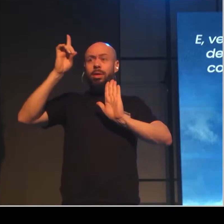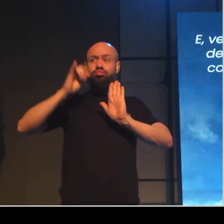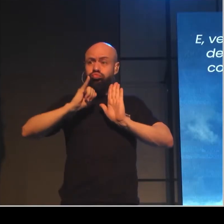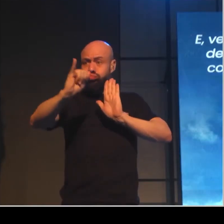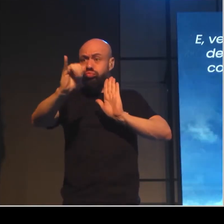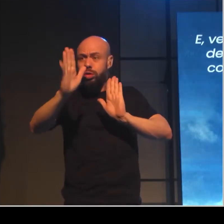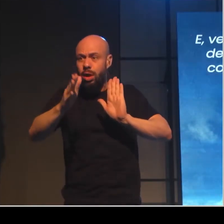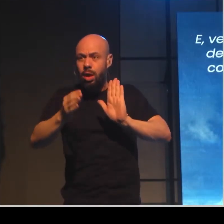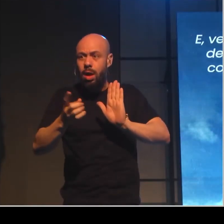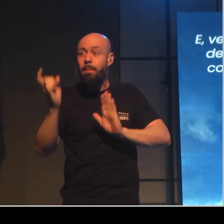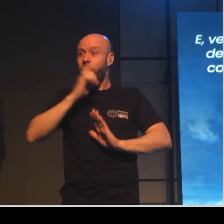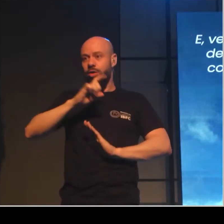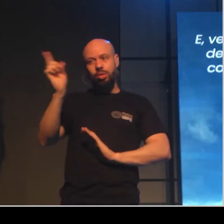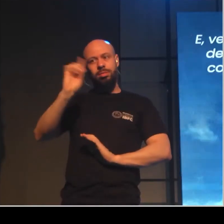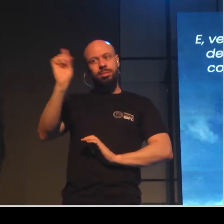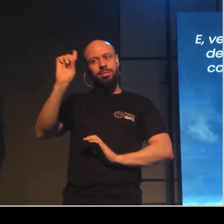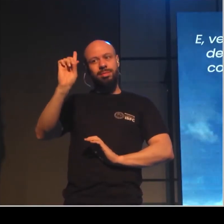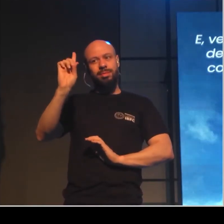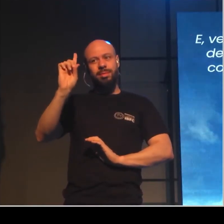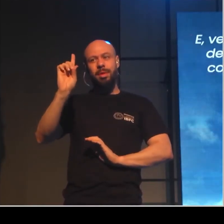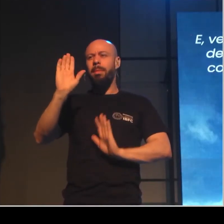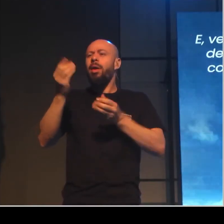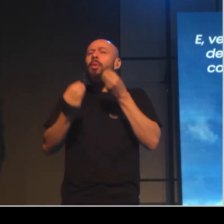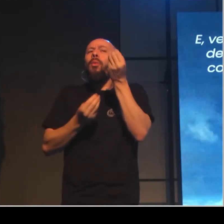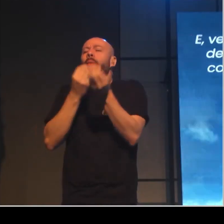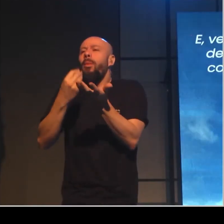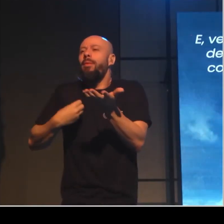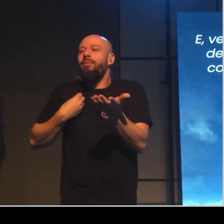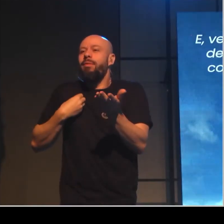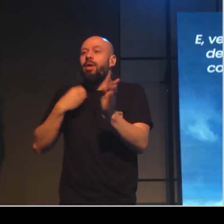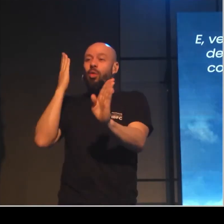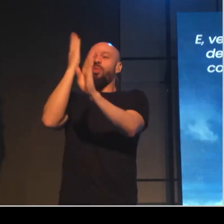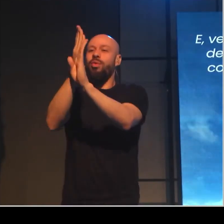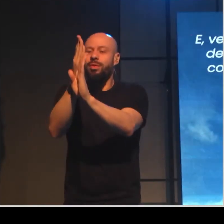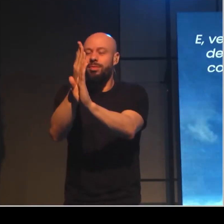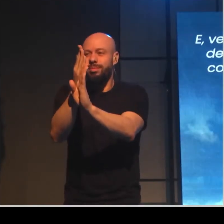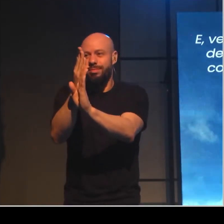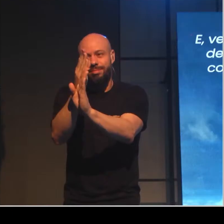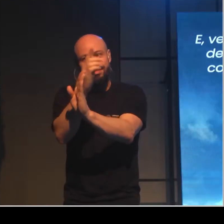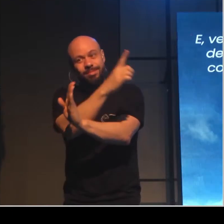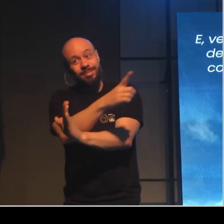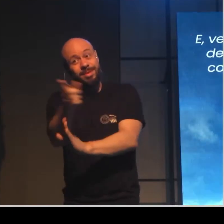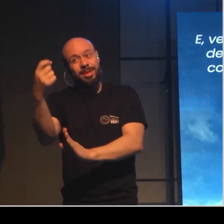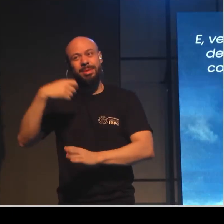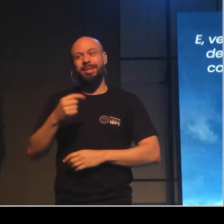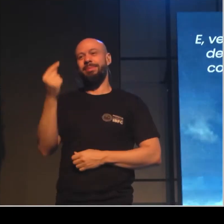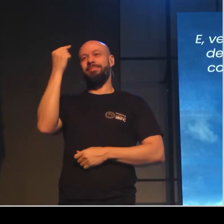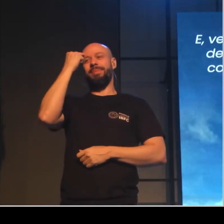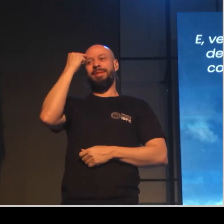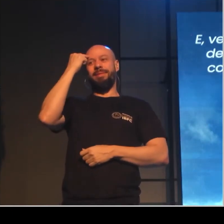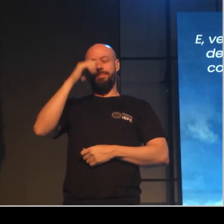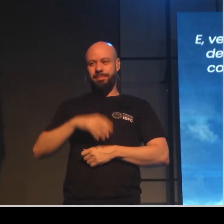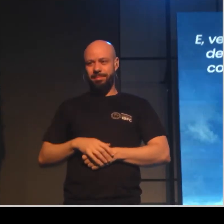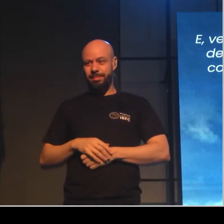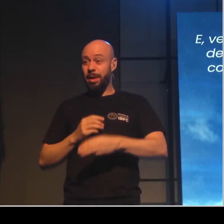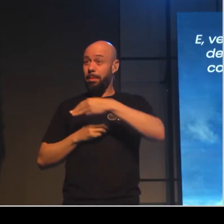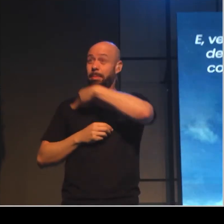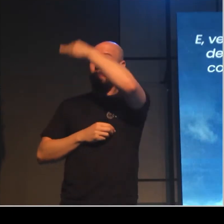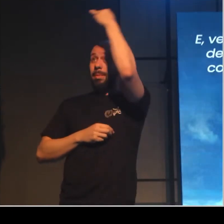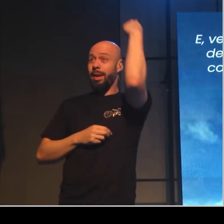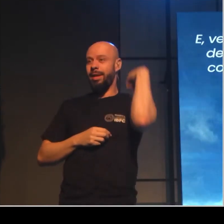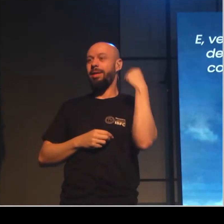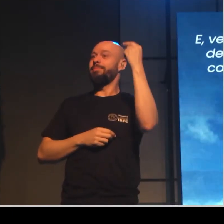mente. Mas agora vamos ser honestos. Você, como Maria, medita na palavra de Deus?